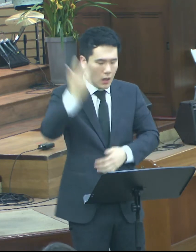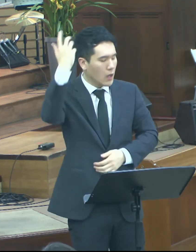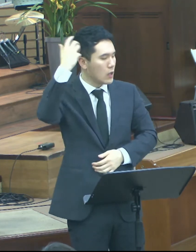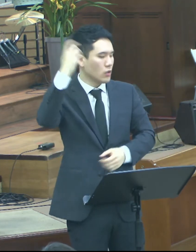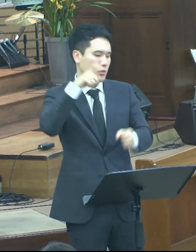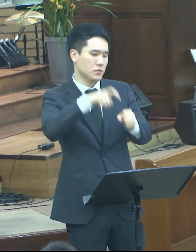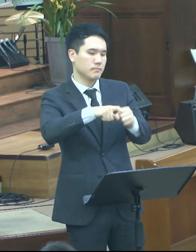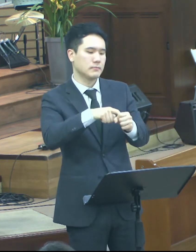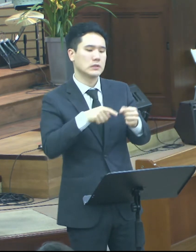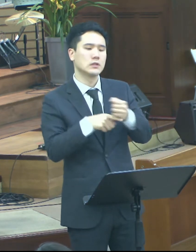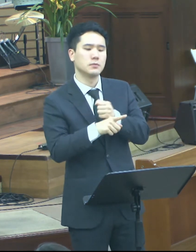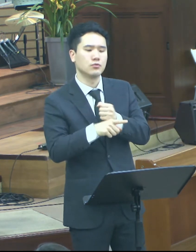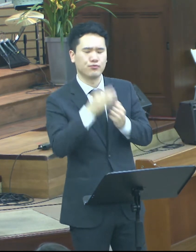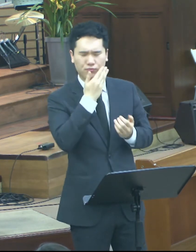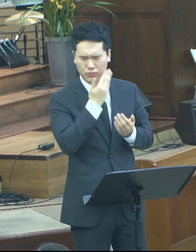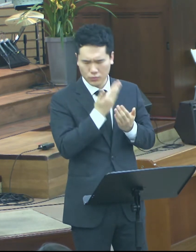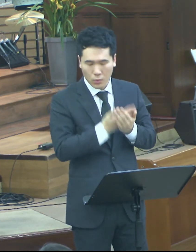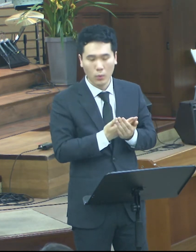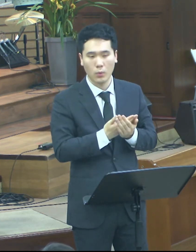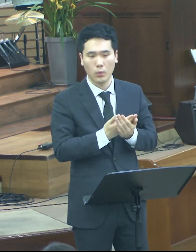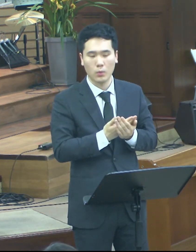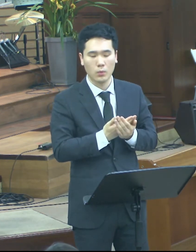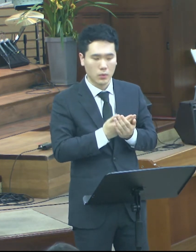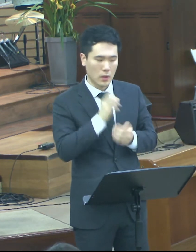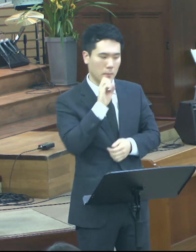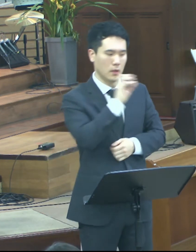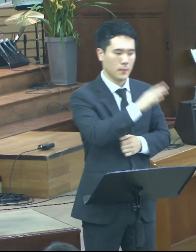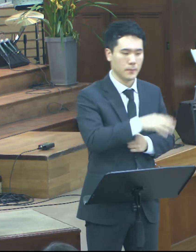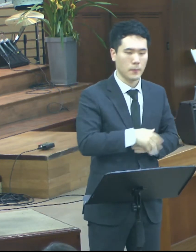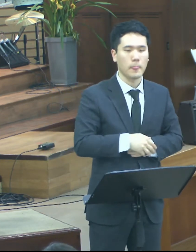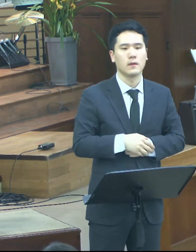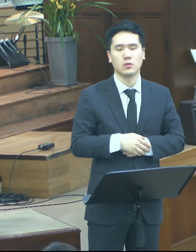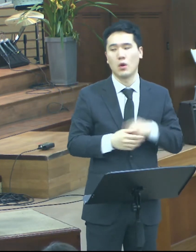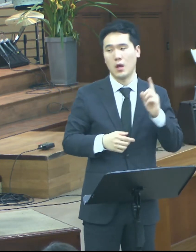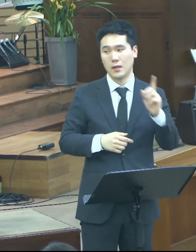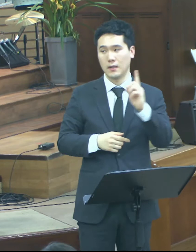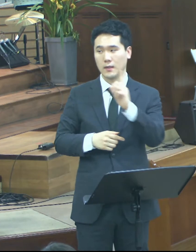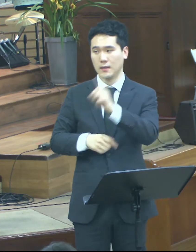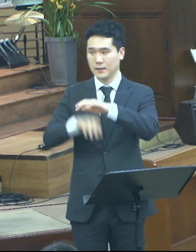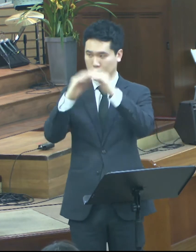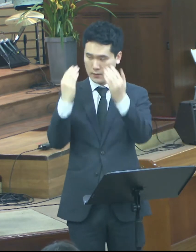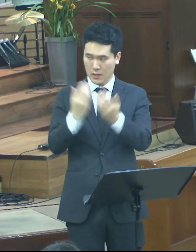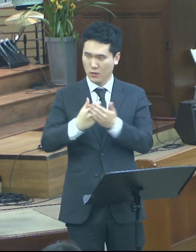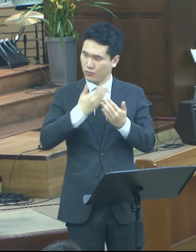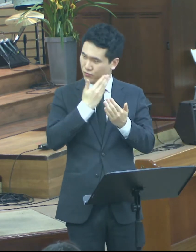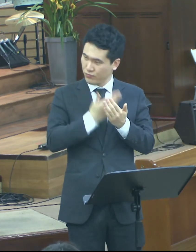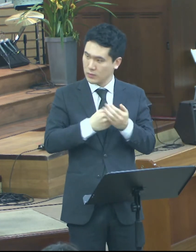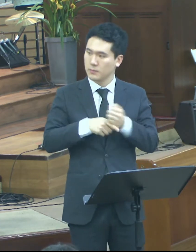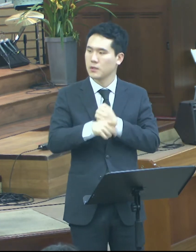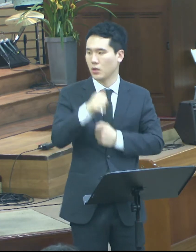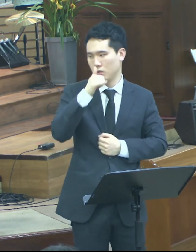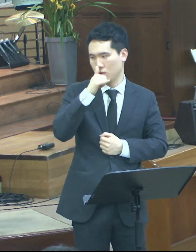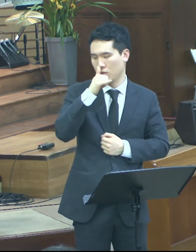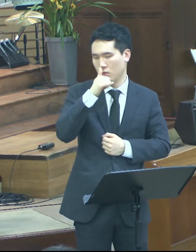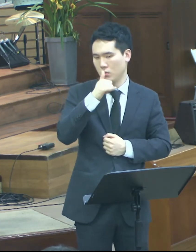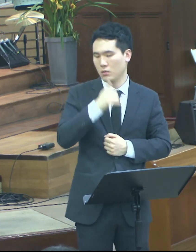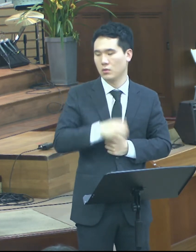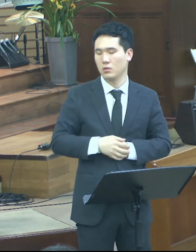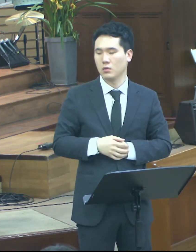수치가 낮다는 거예요. 그러니까 이 하나하나가 의미가 있어요. 그 하나하나를 좀 볼 필요가 있다고 생각해서 오늘